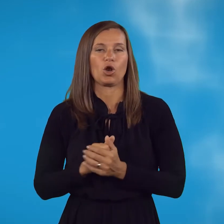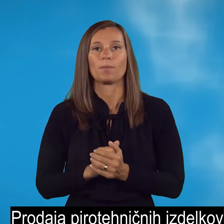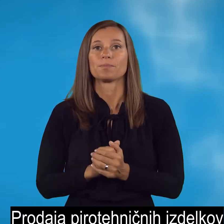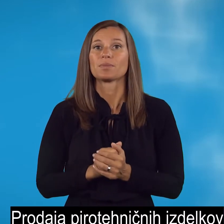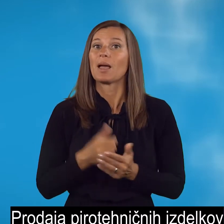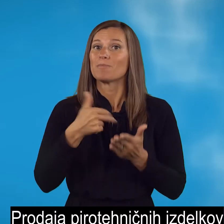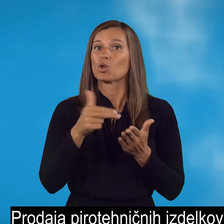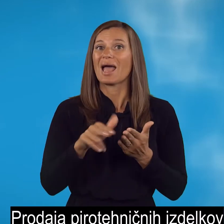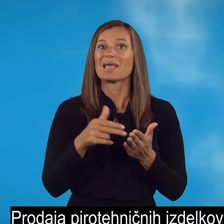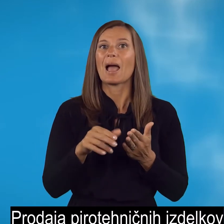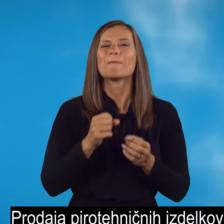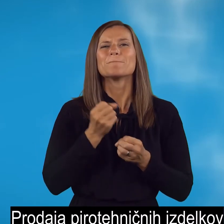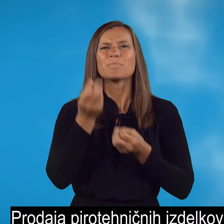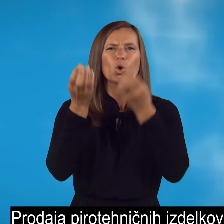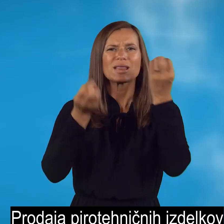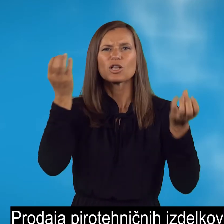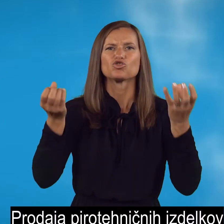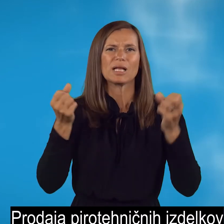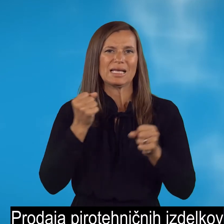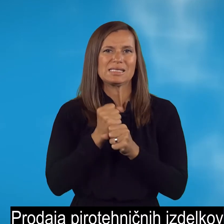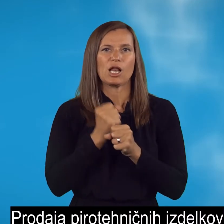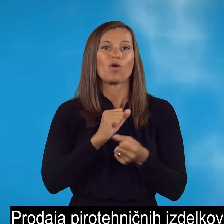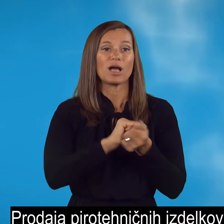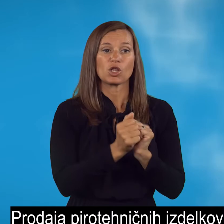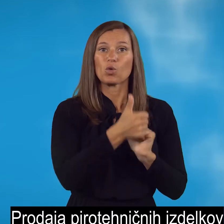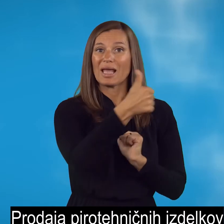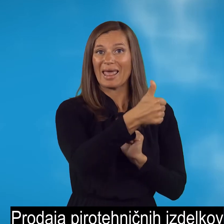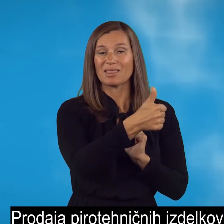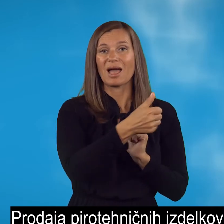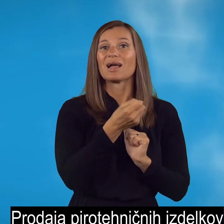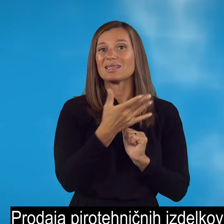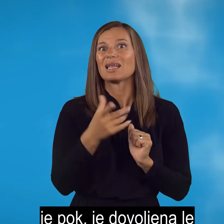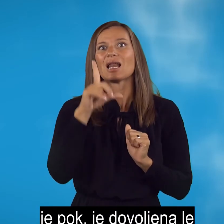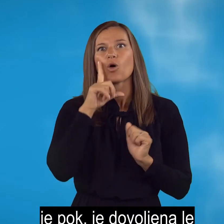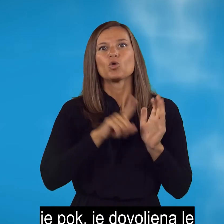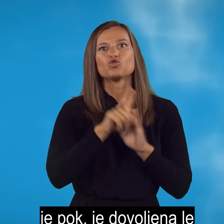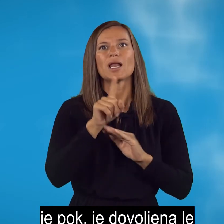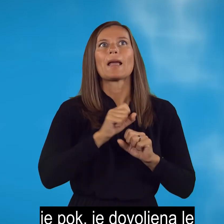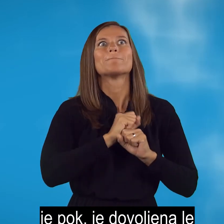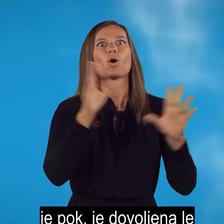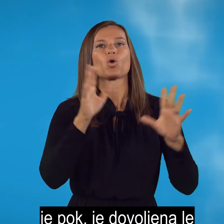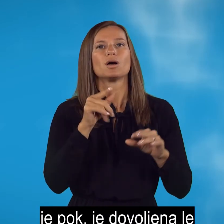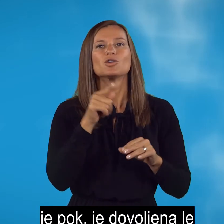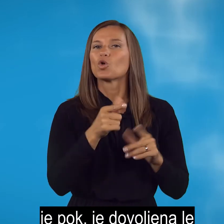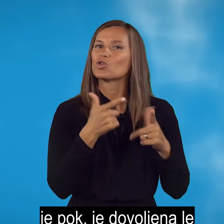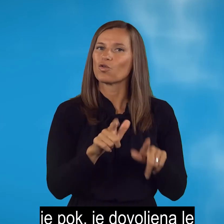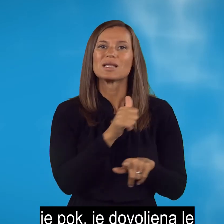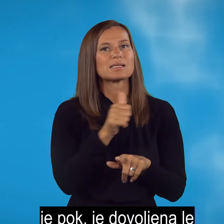Prodaja pirotehničnih izdelkov kategorije 1, katerih glavni učinek je pok, je dovoljena le od 19.